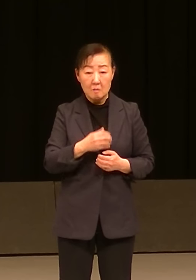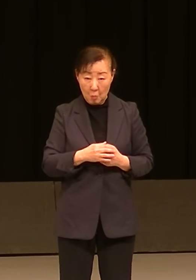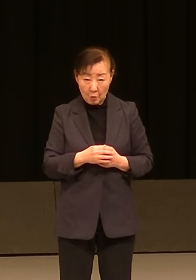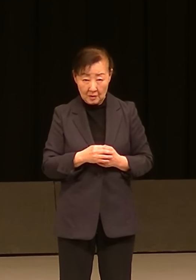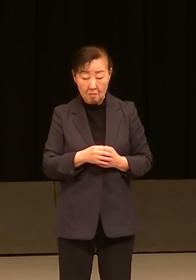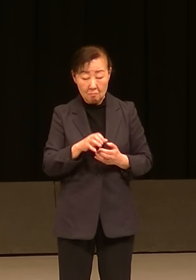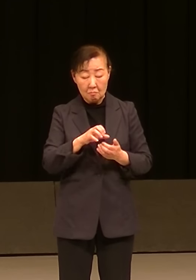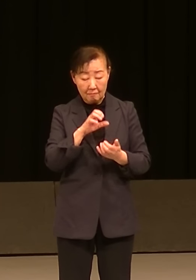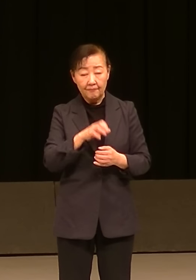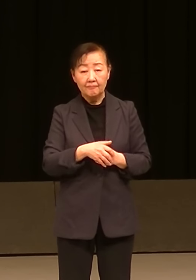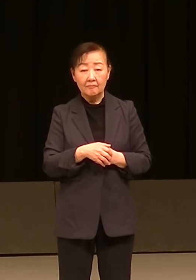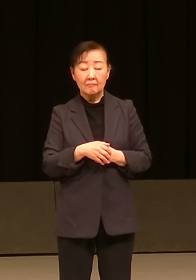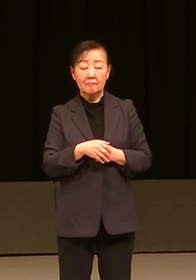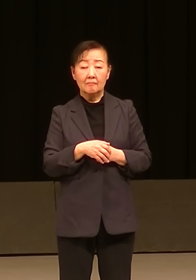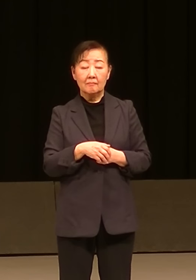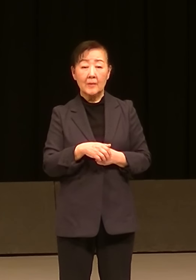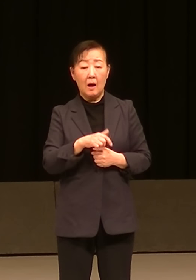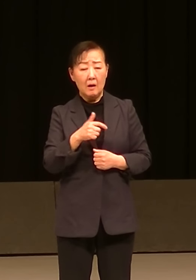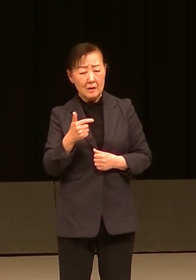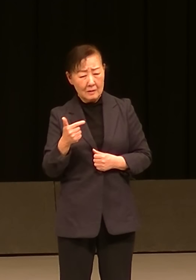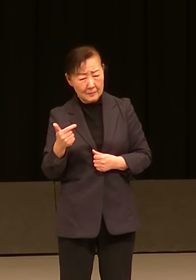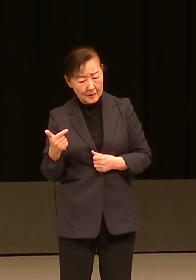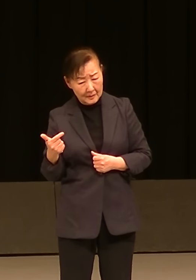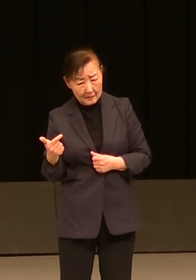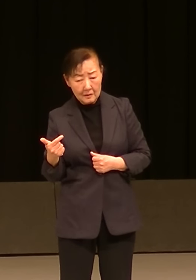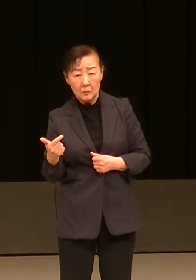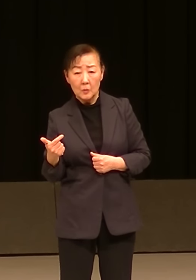もうあまりにも、この馬、